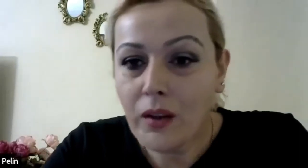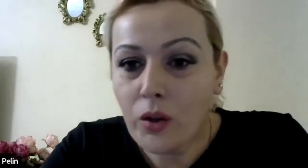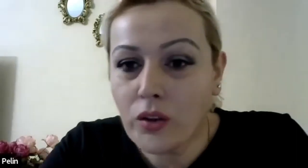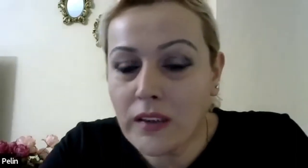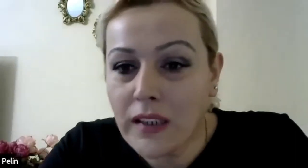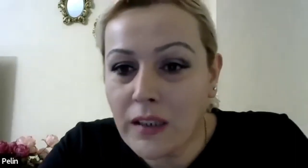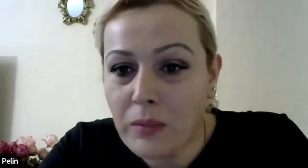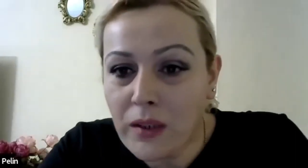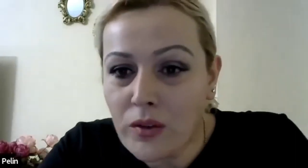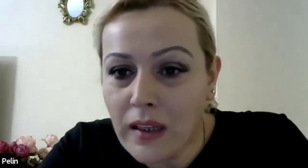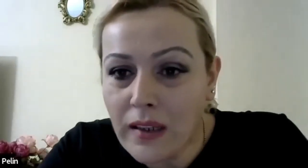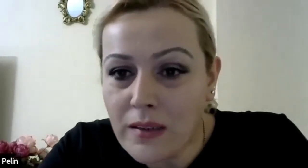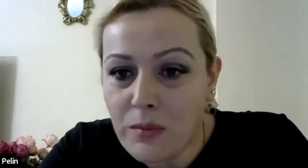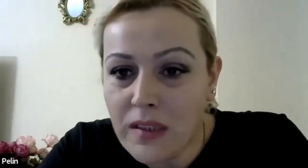Onu da Nihat Bey göstersin bize.